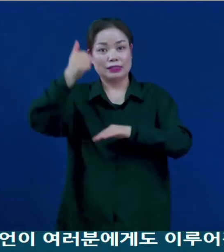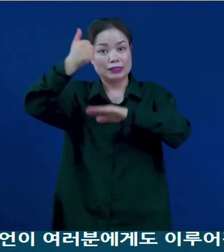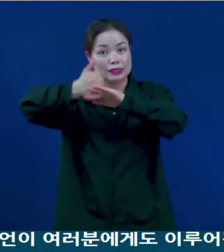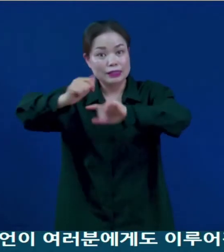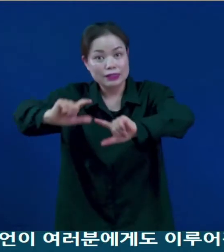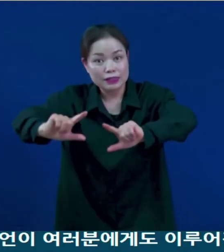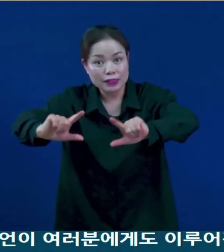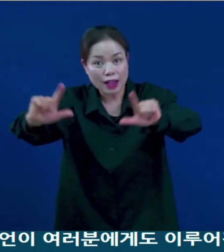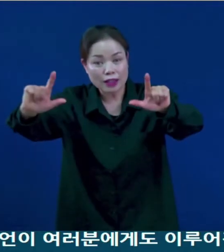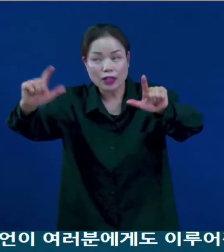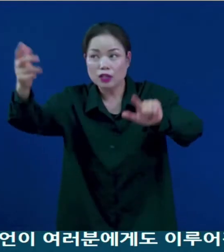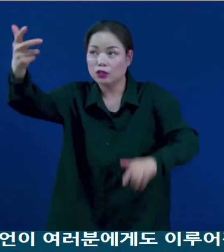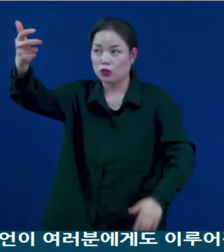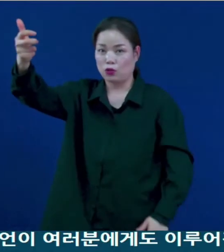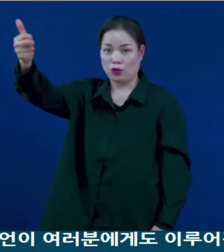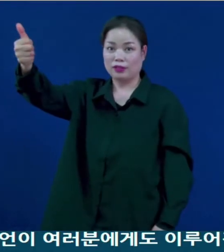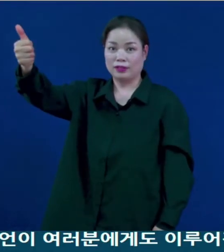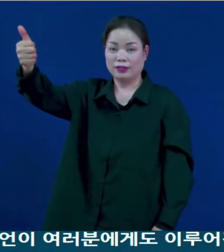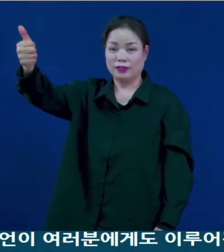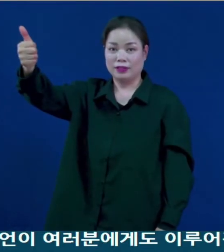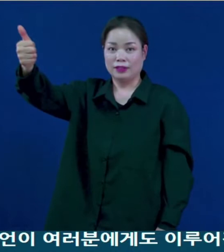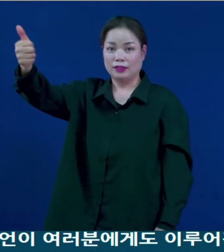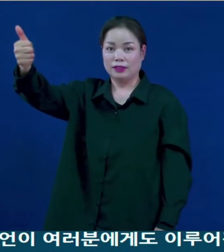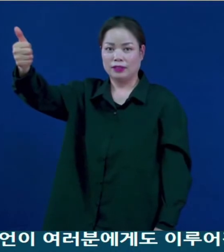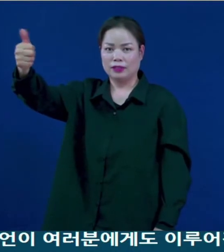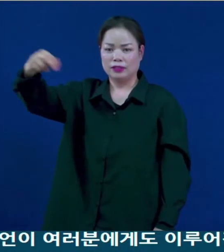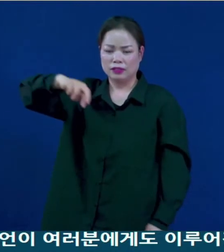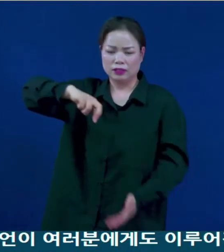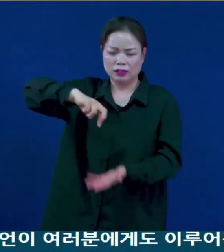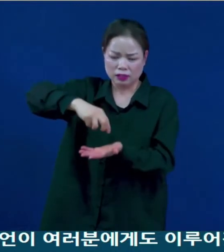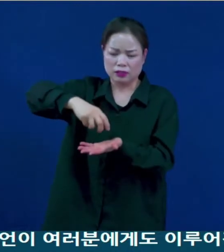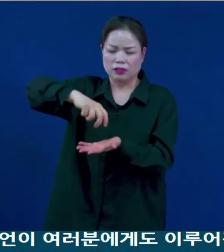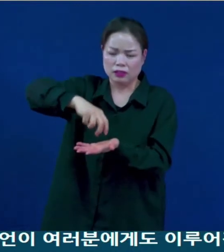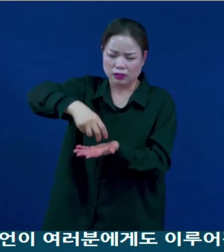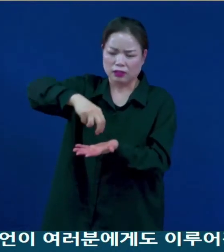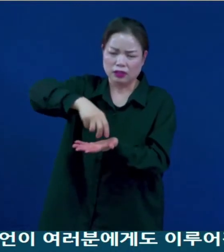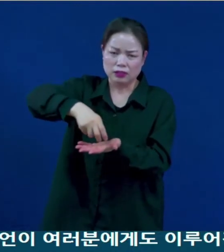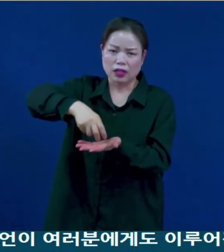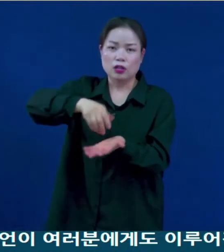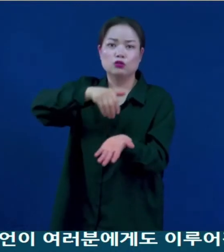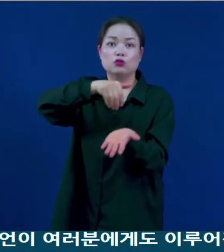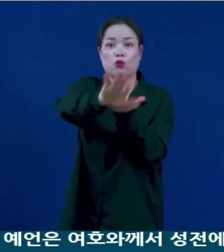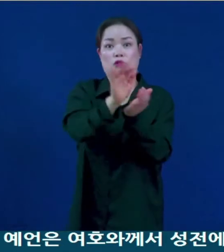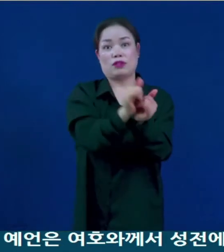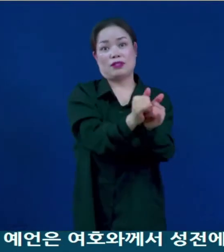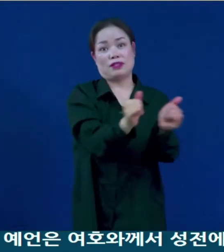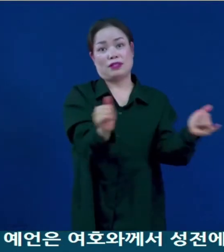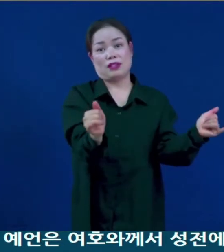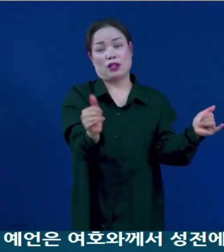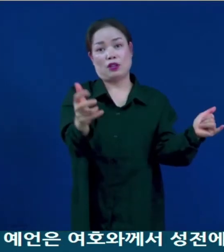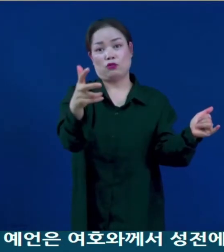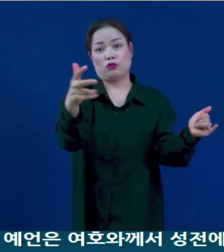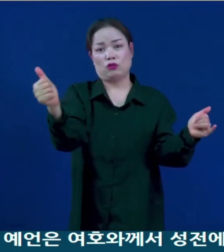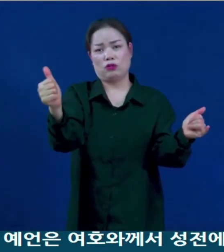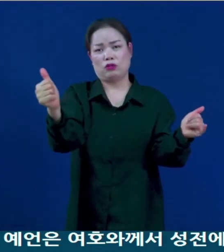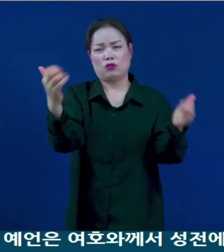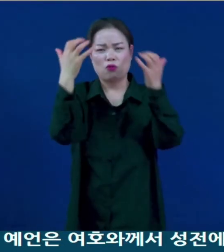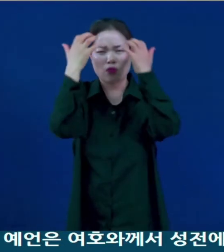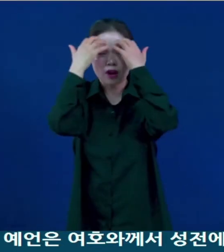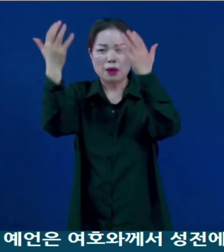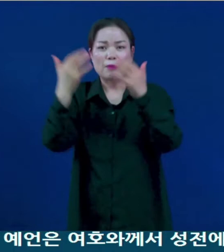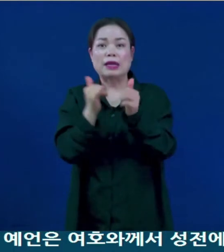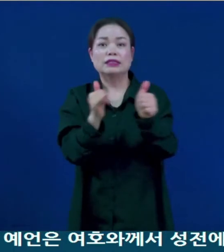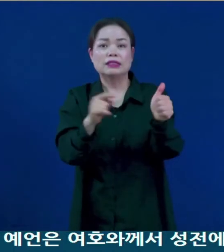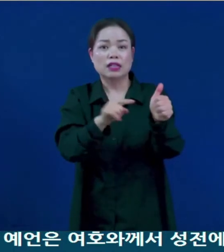끝날에 여호와께서는 저는 자, 쫓겨난 자, 주님이 환난받게 하신